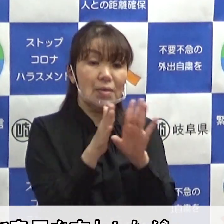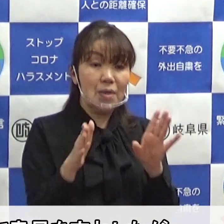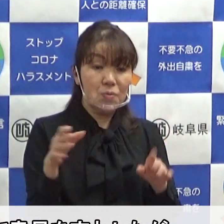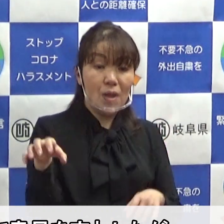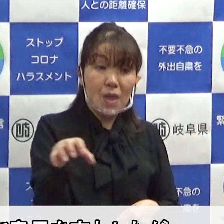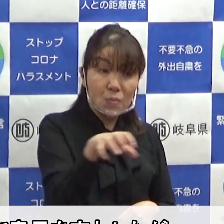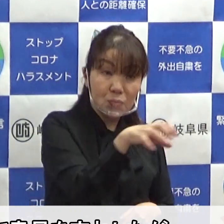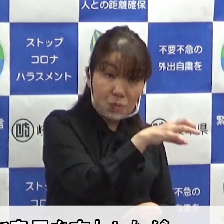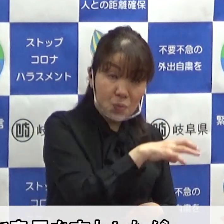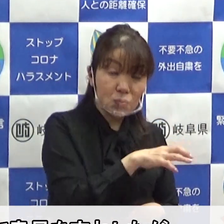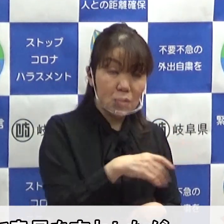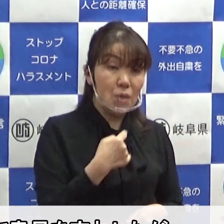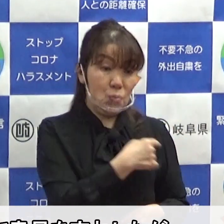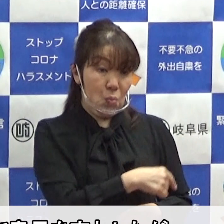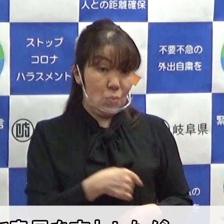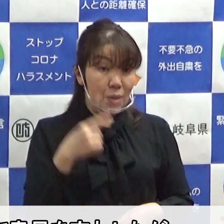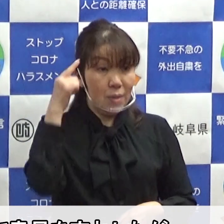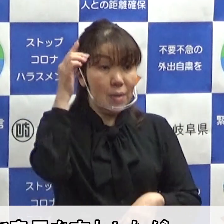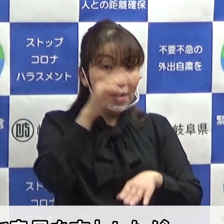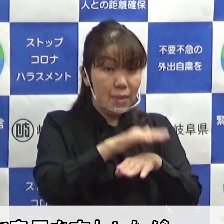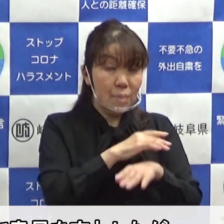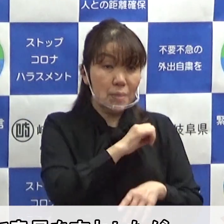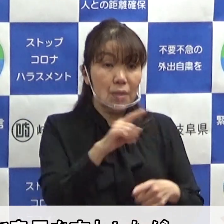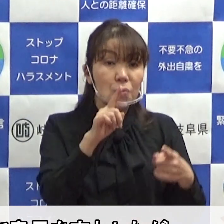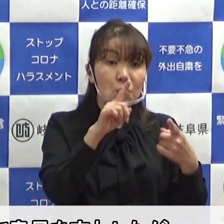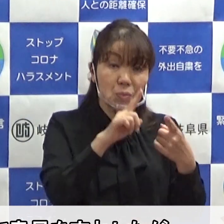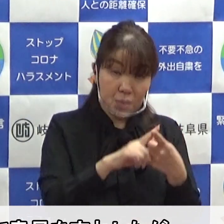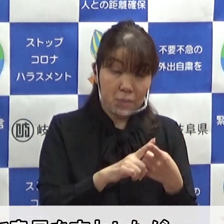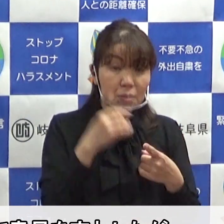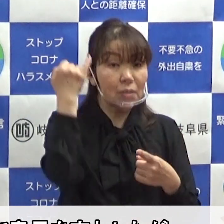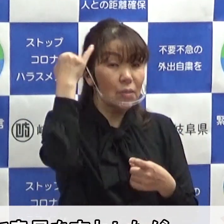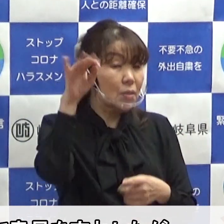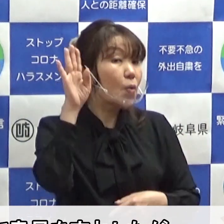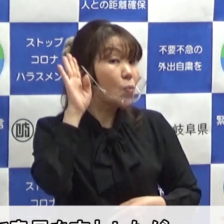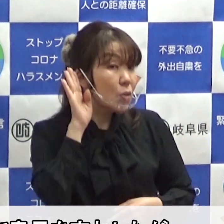局がそういう姿勢で積極的にそういうその意見